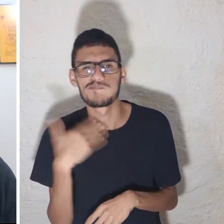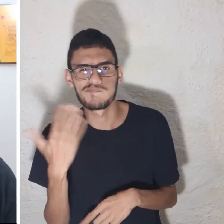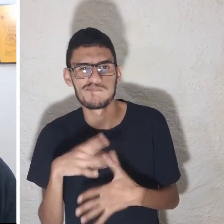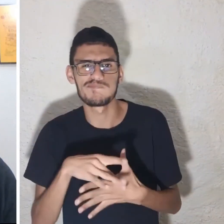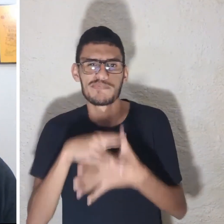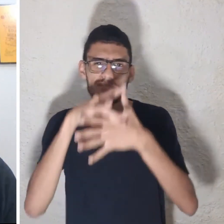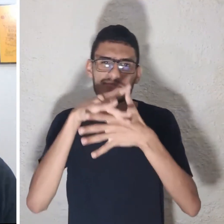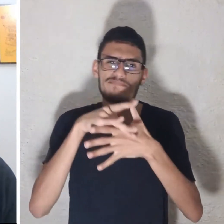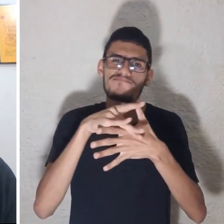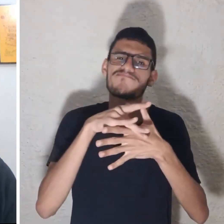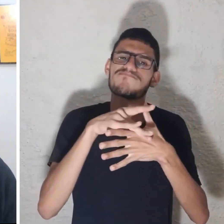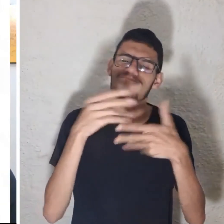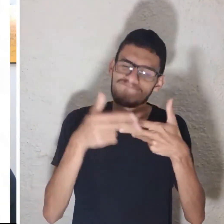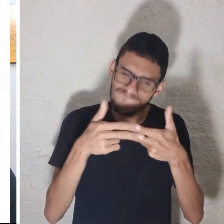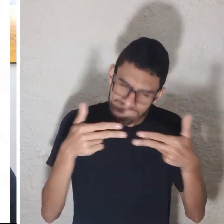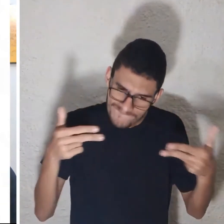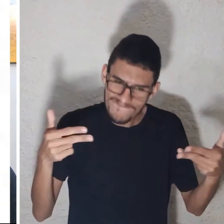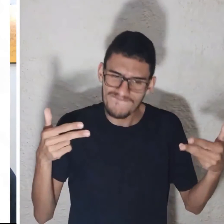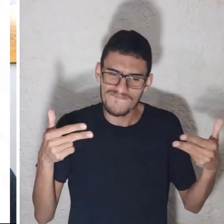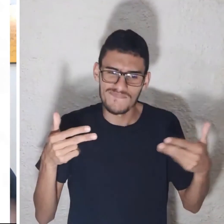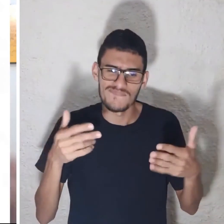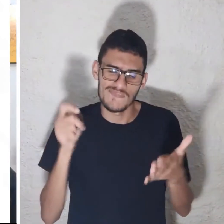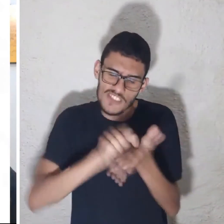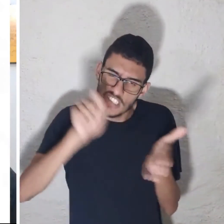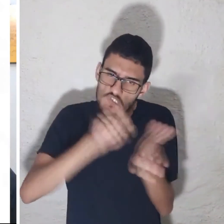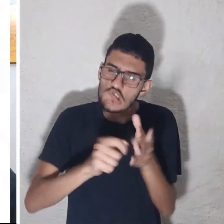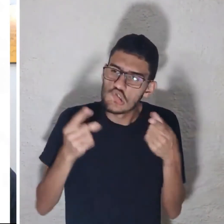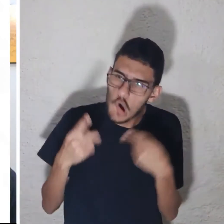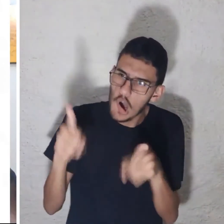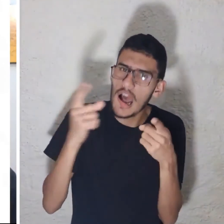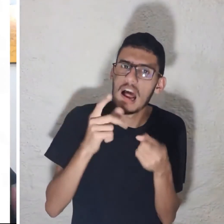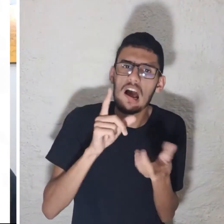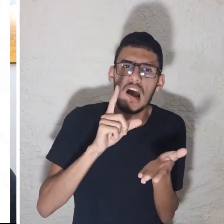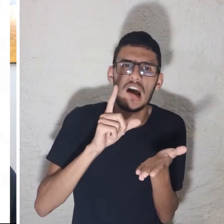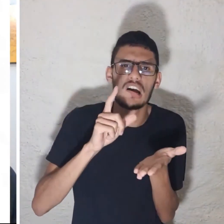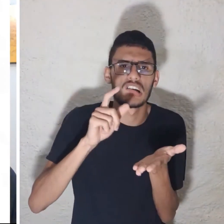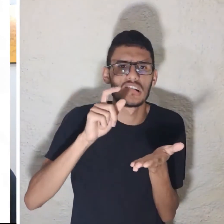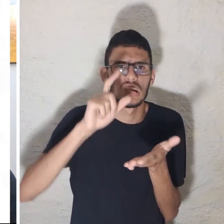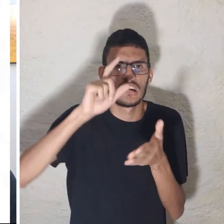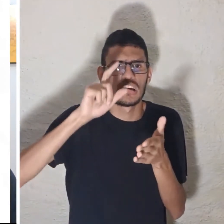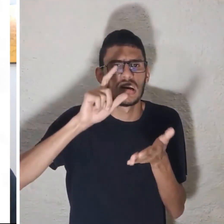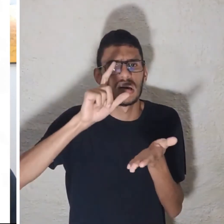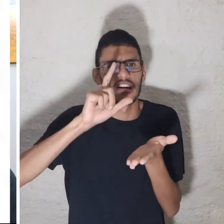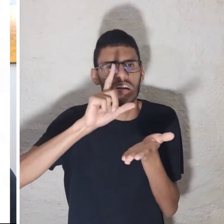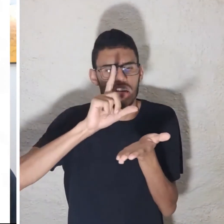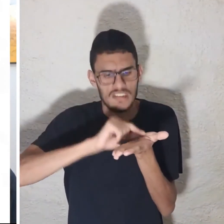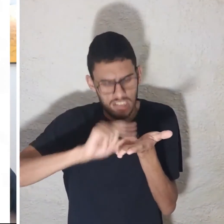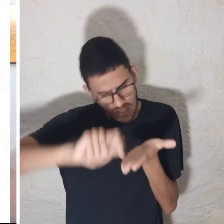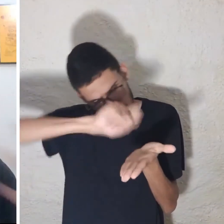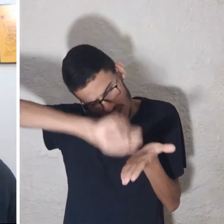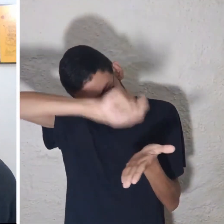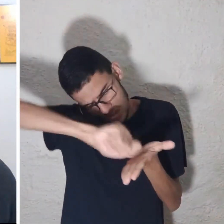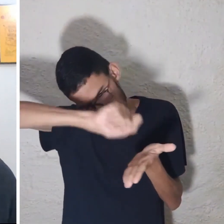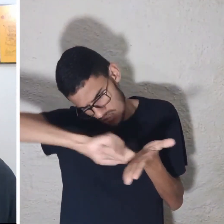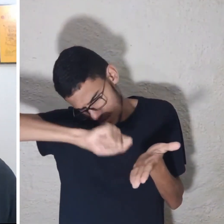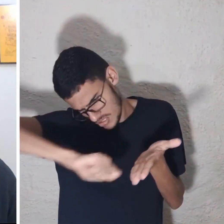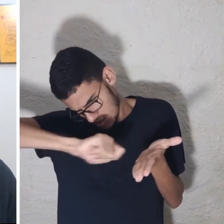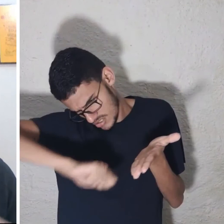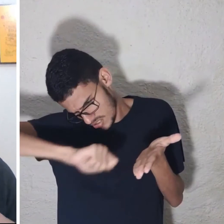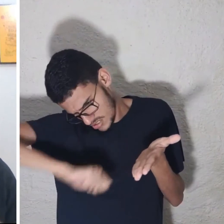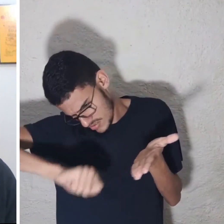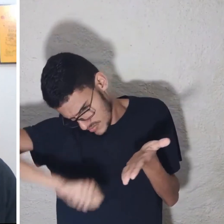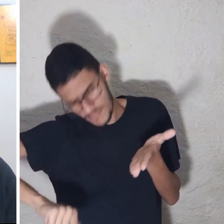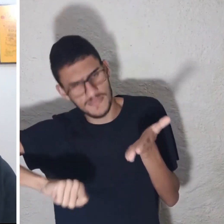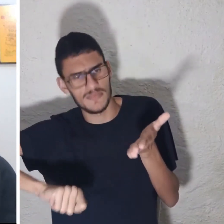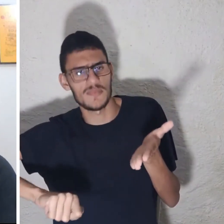de um jornalista, o Líbero Badaró, né, que fazia oposição, escrevia artigos contra o Dom Pedro, acabou sendo morto, e aí